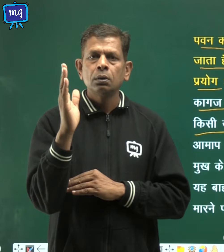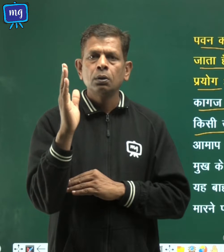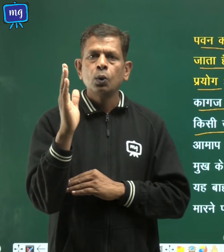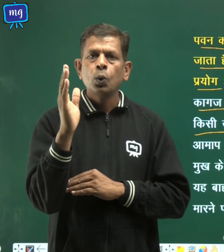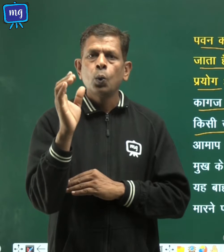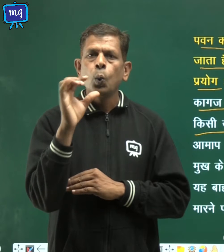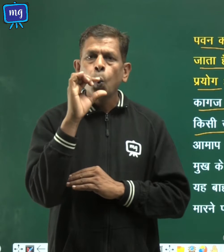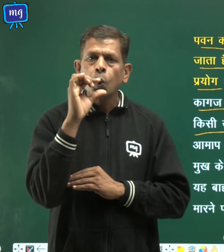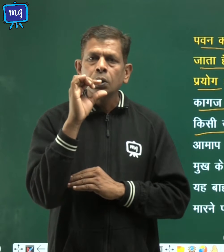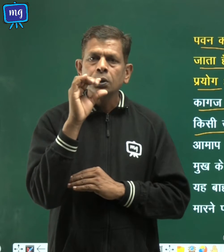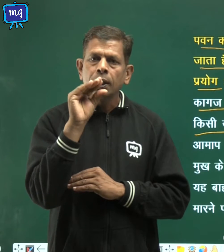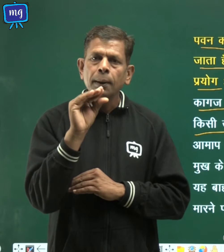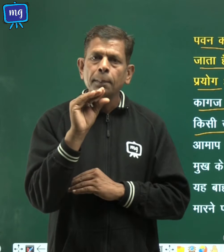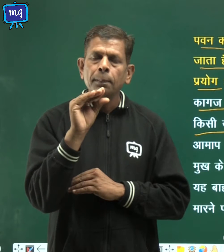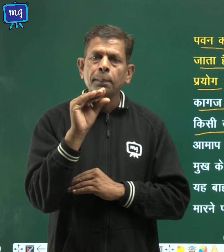मुख से कम